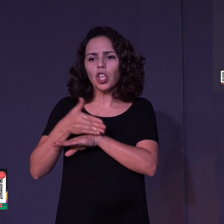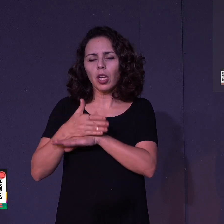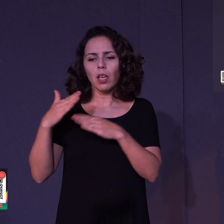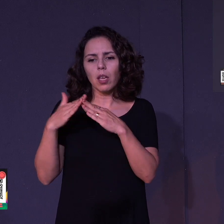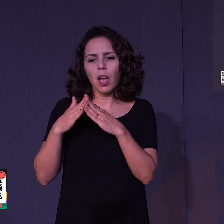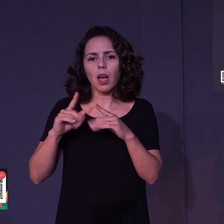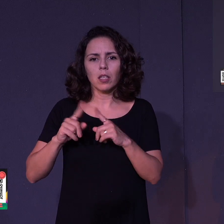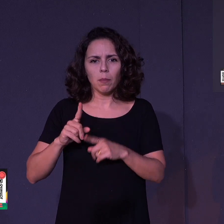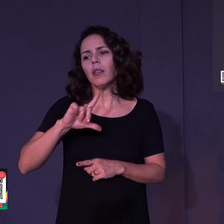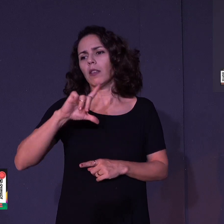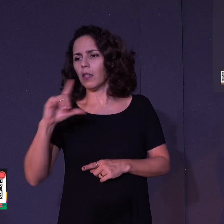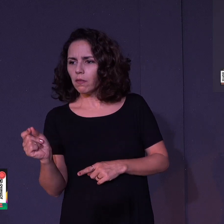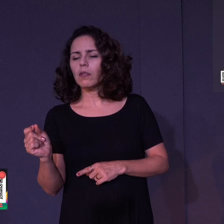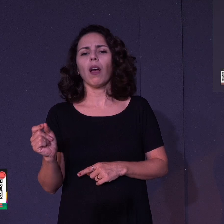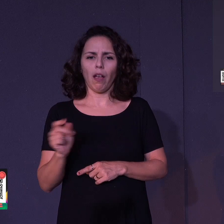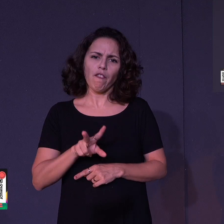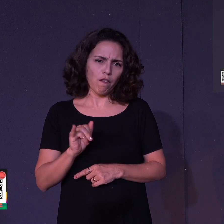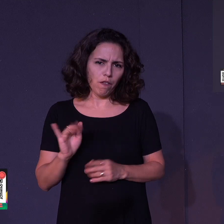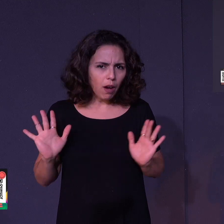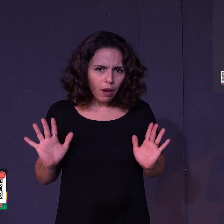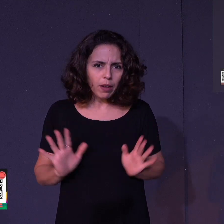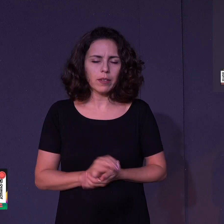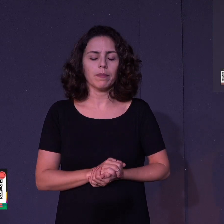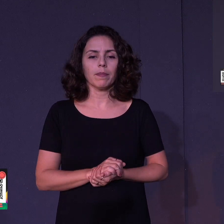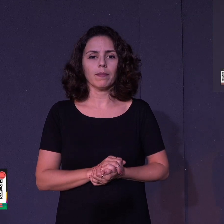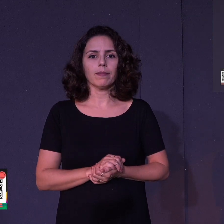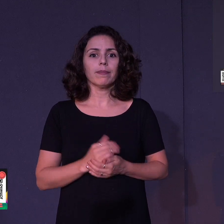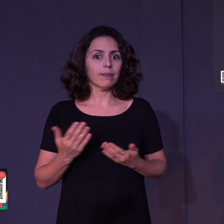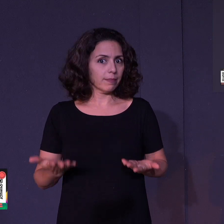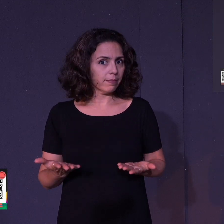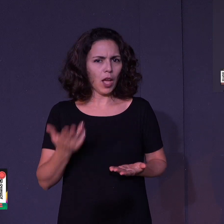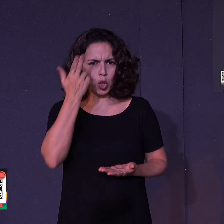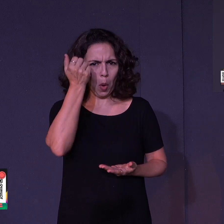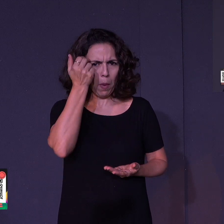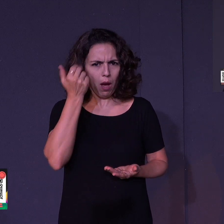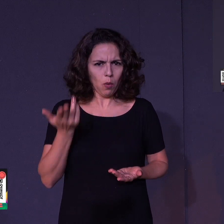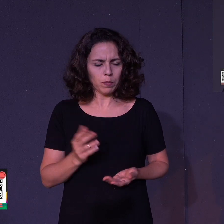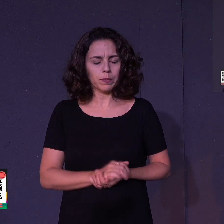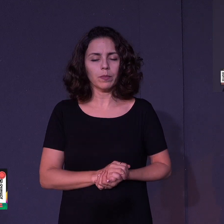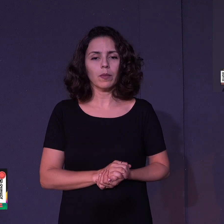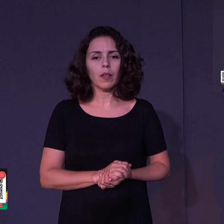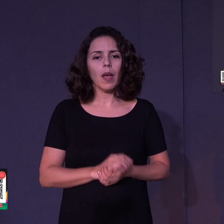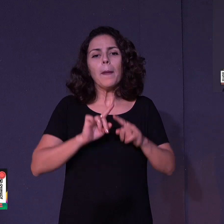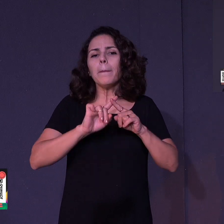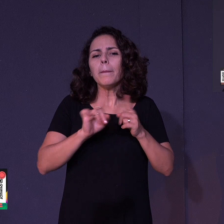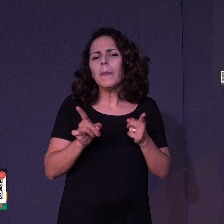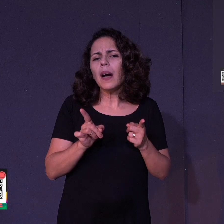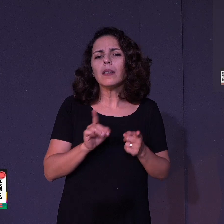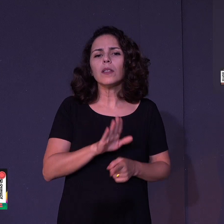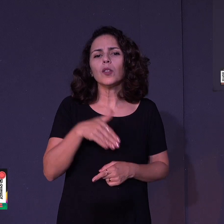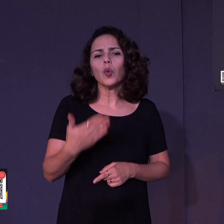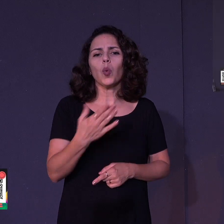agradável. Mas, por outro lado, quando vivenciamos uma luta, quando vivenciamos uma dificuldade, quando passamos por um problema